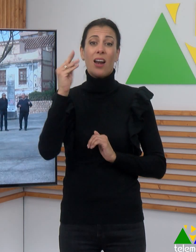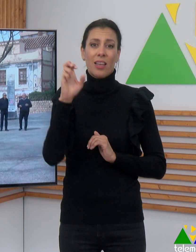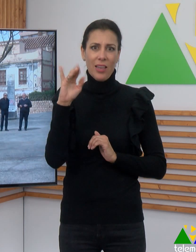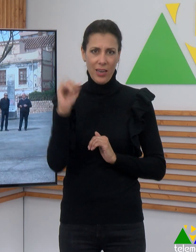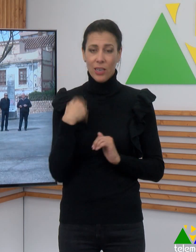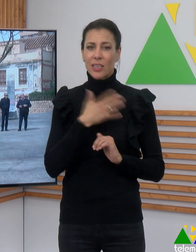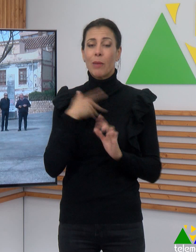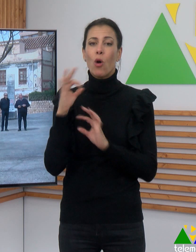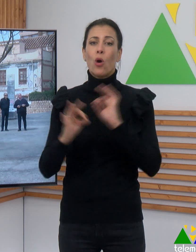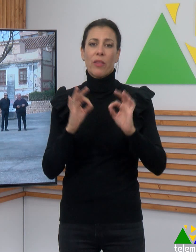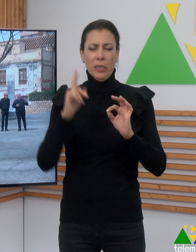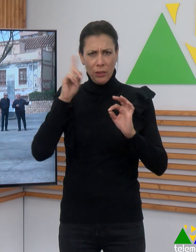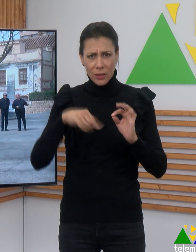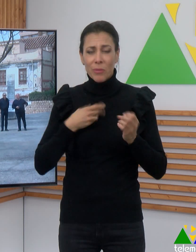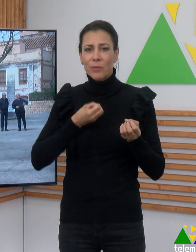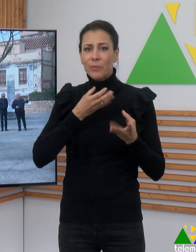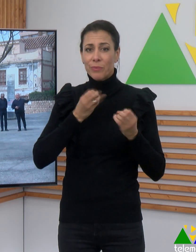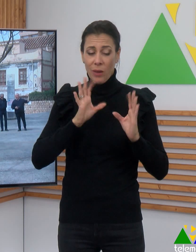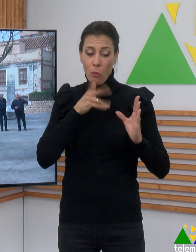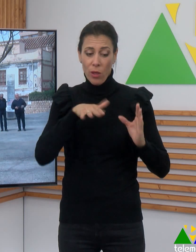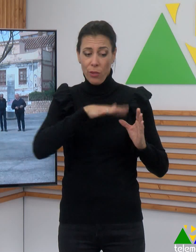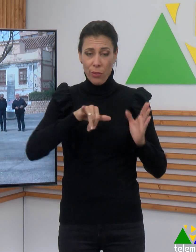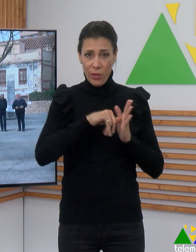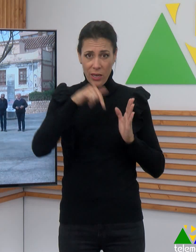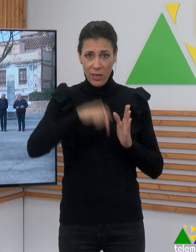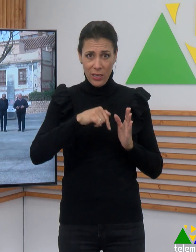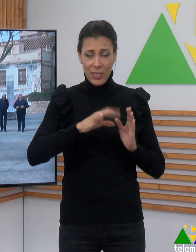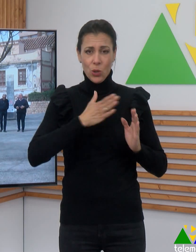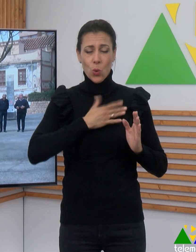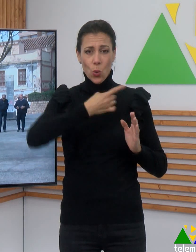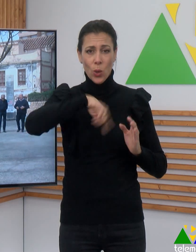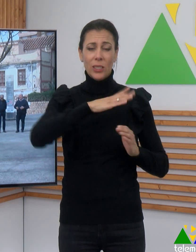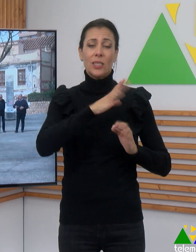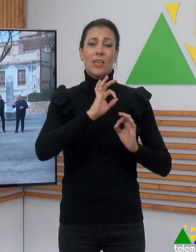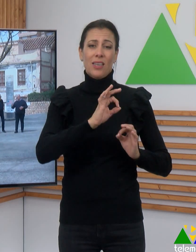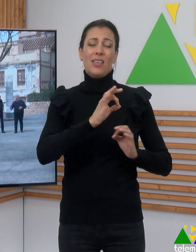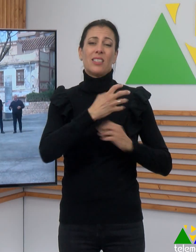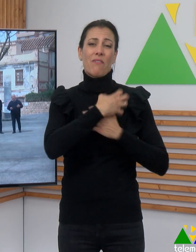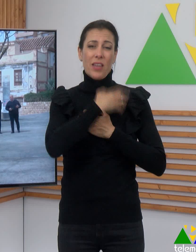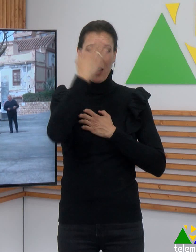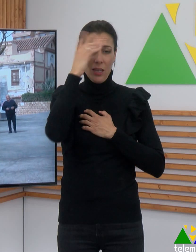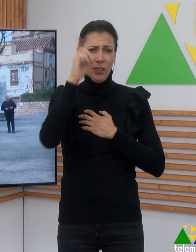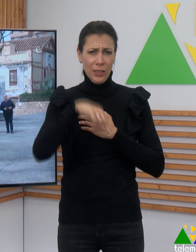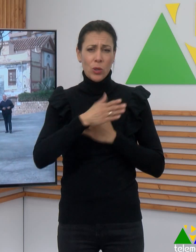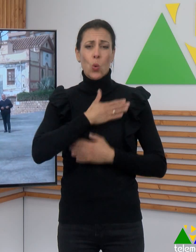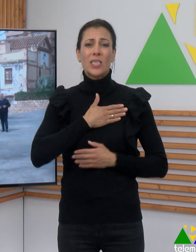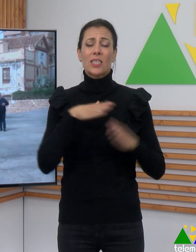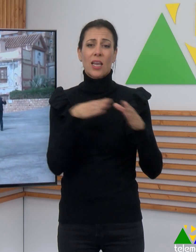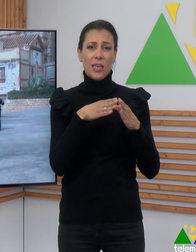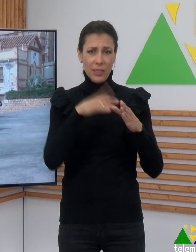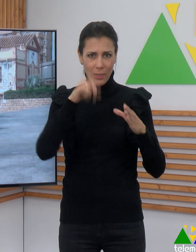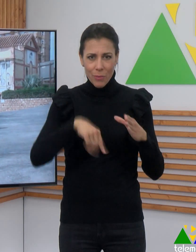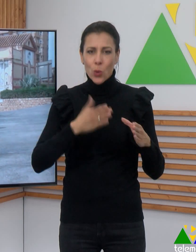todo nuestro Cerro de la Virgen, nuestra iglesia, nuestra historia o la historia de